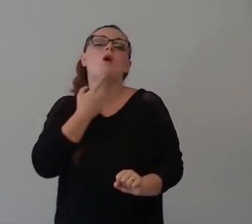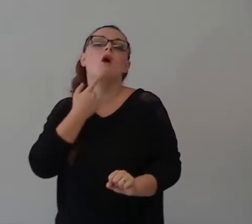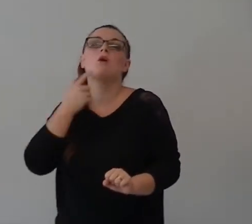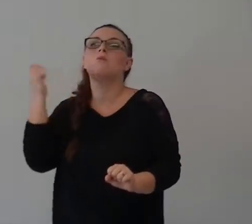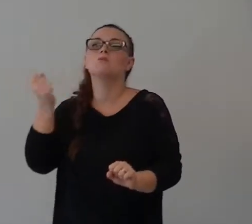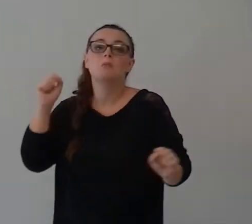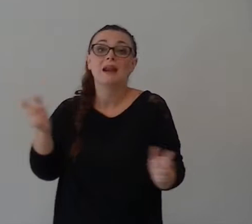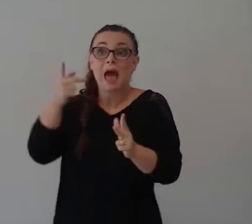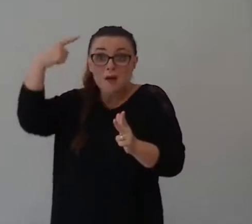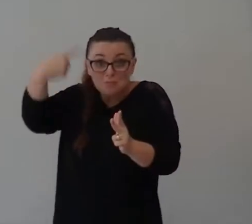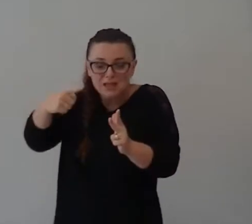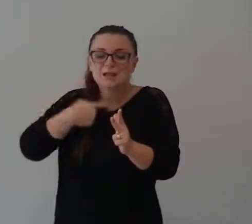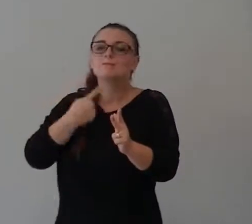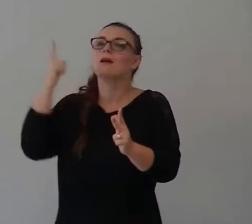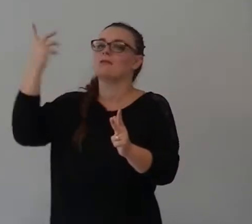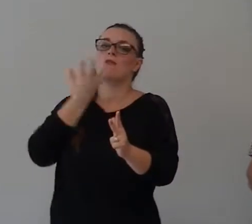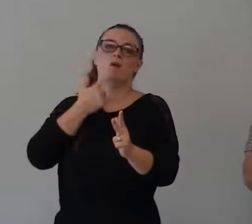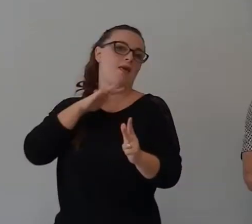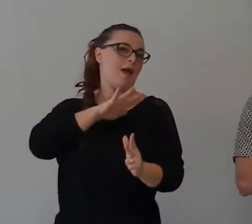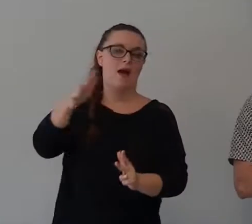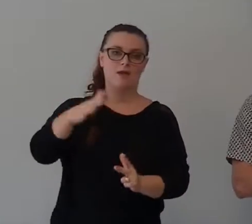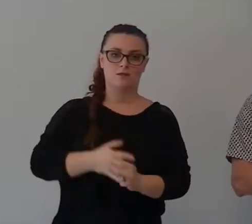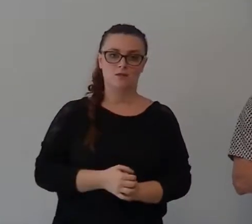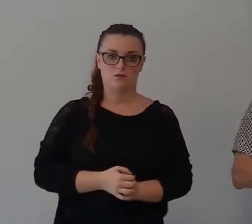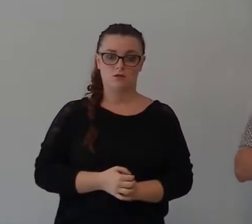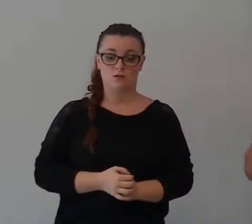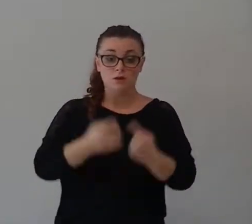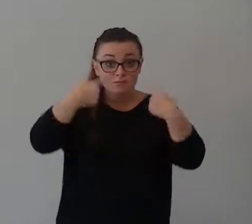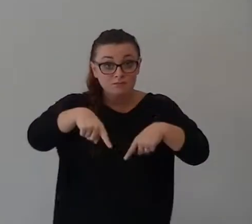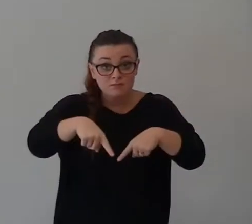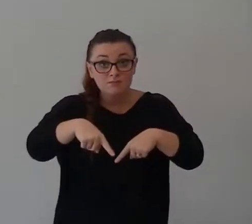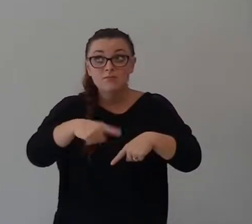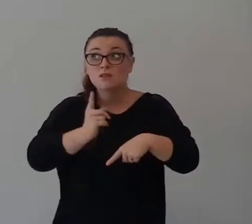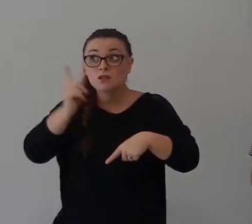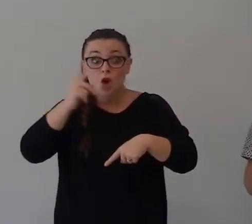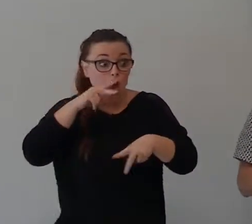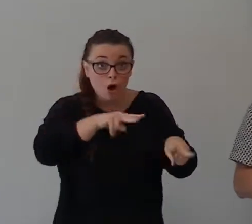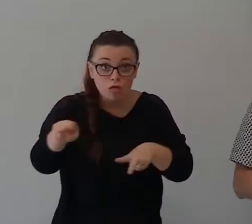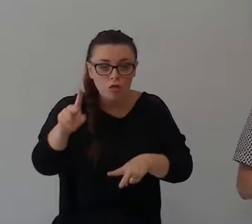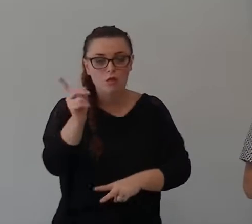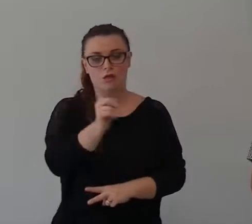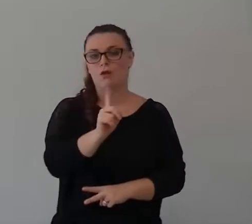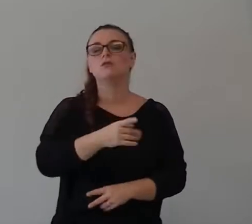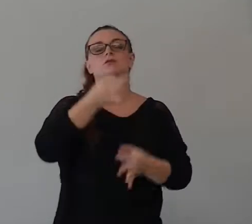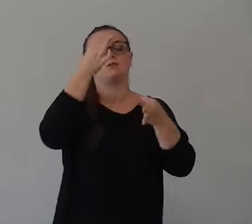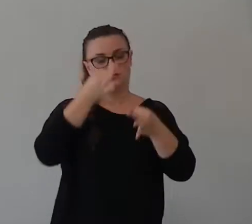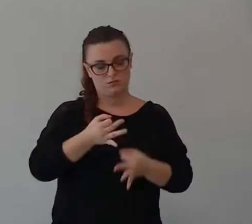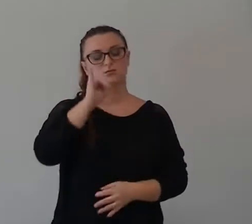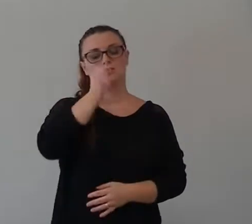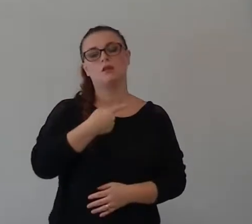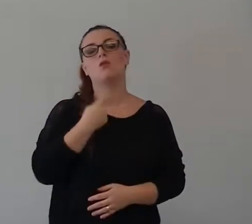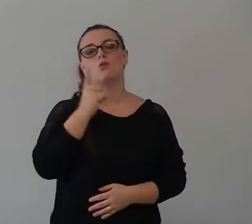che è diverso. Questo non significa che Dio non è in controllo, questo non significa che Dio non sta controllando la